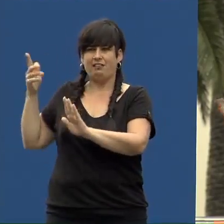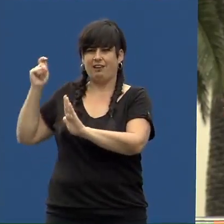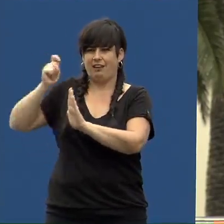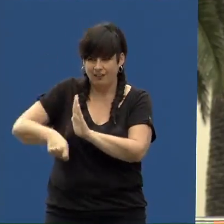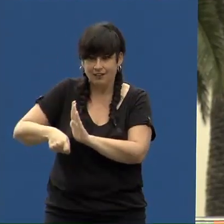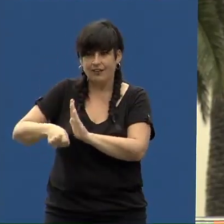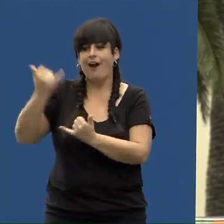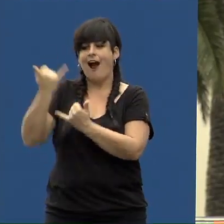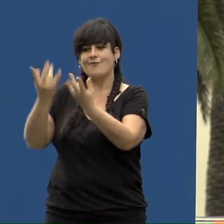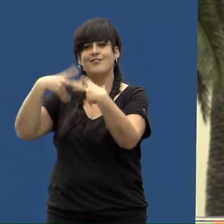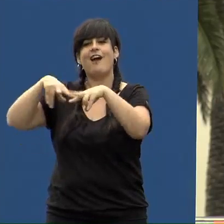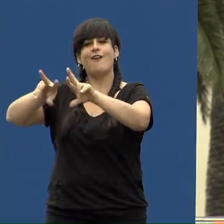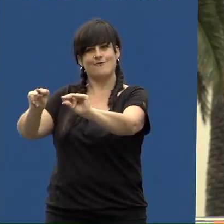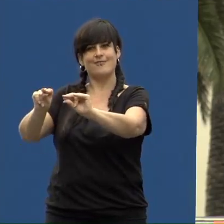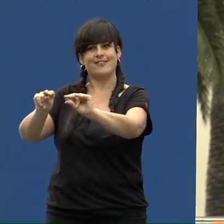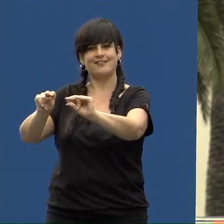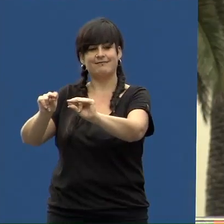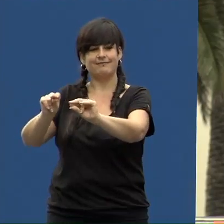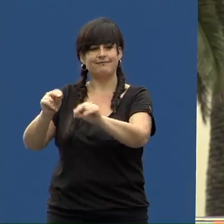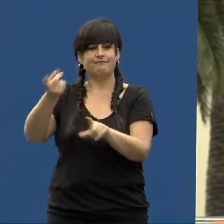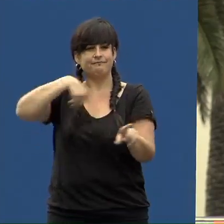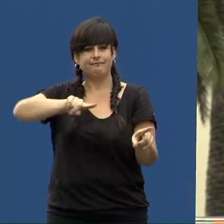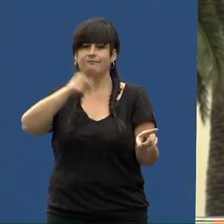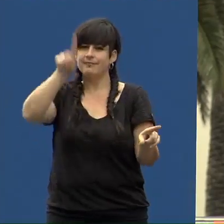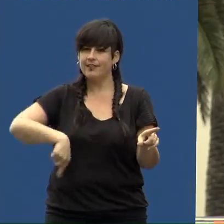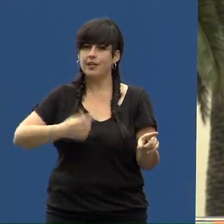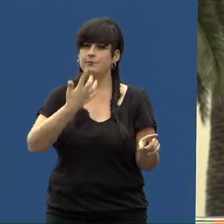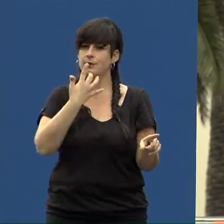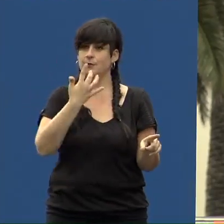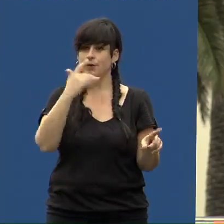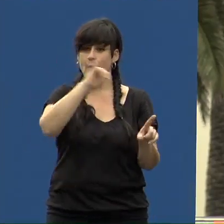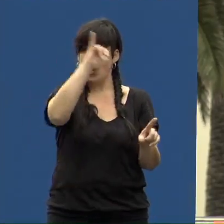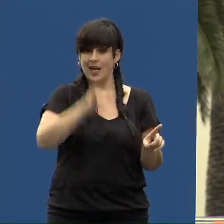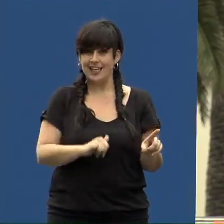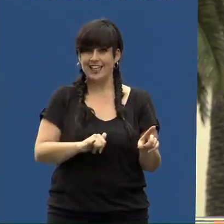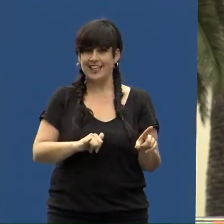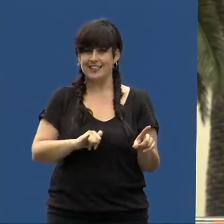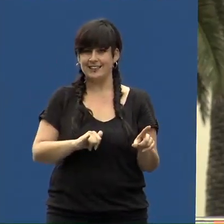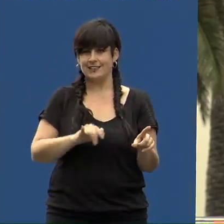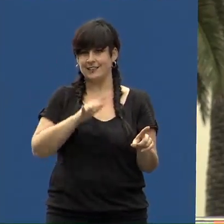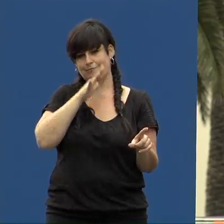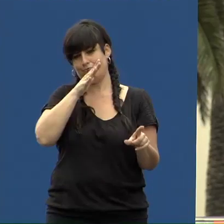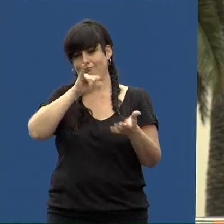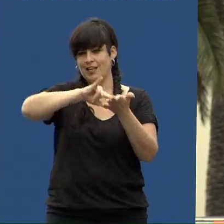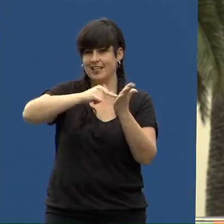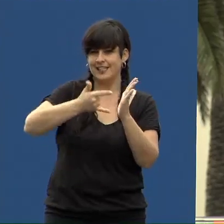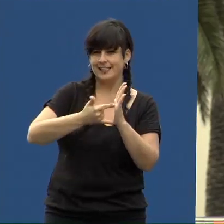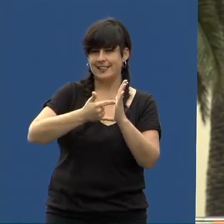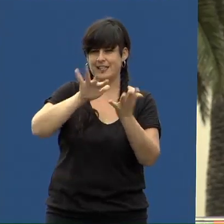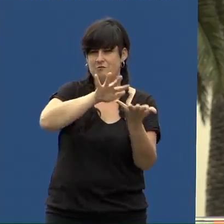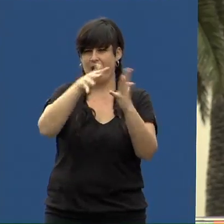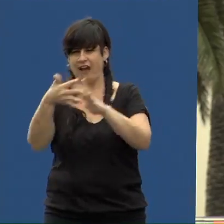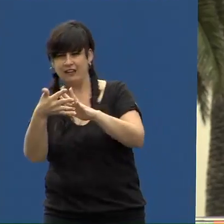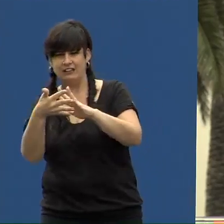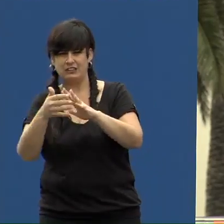nunca jamás, que íbamos a asistir a la a la crisis de un régimen, de una transición mal hecha,